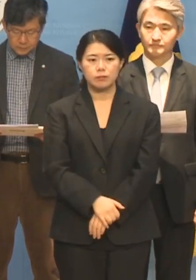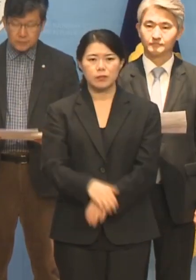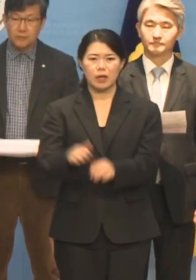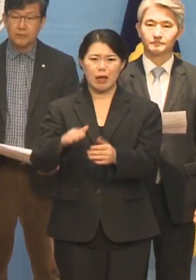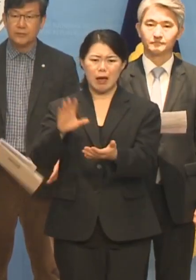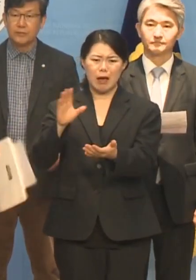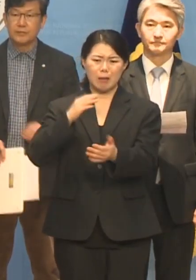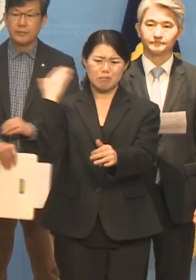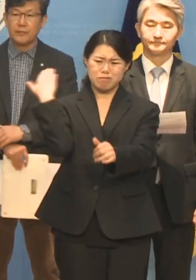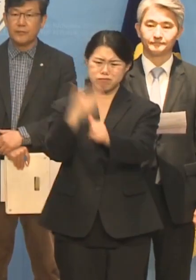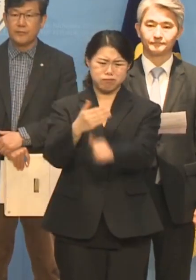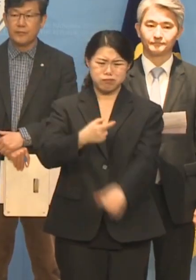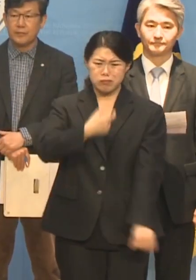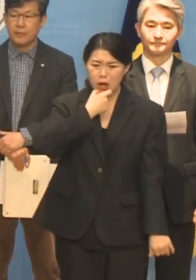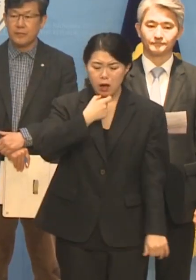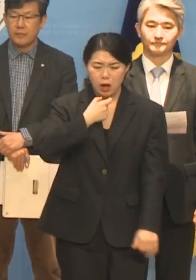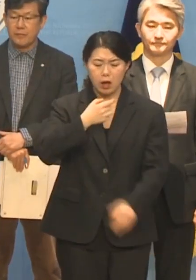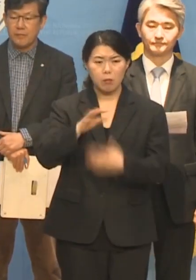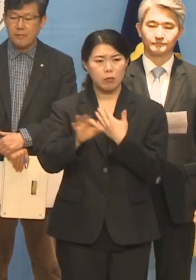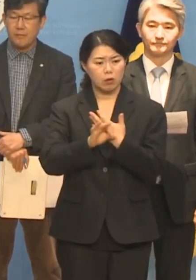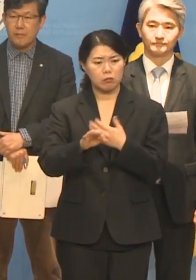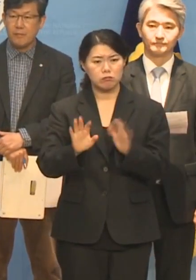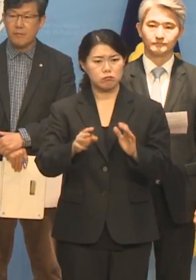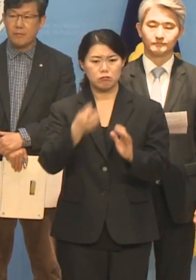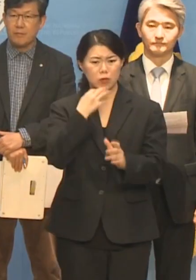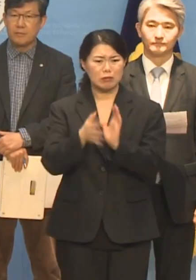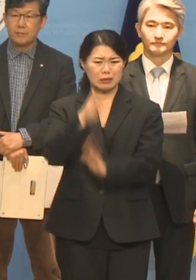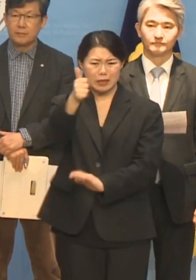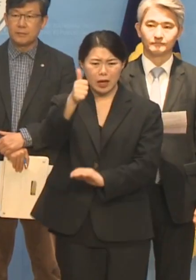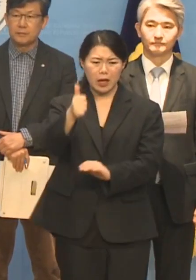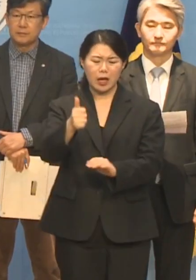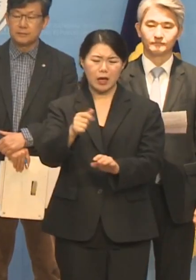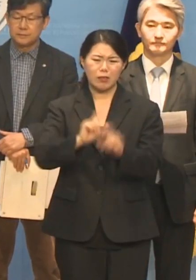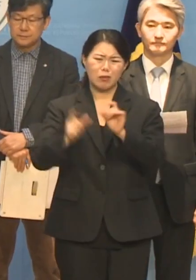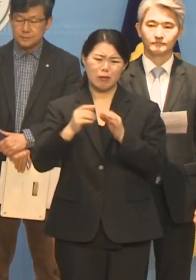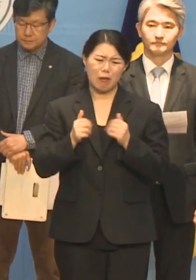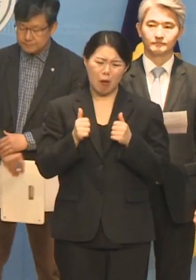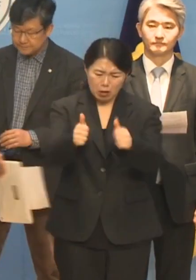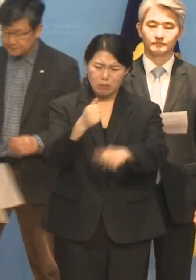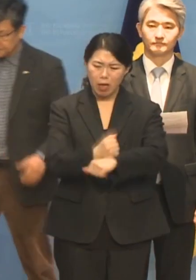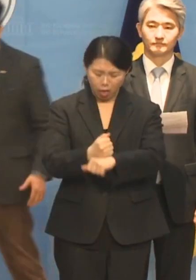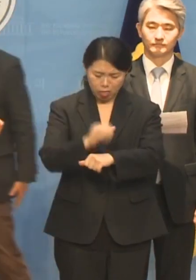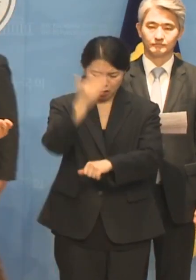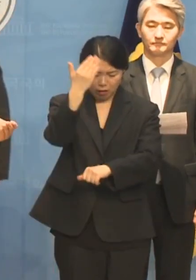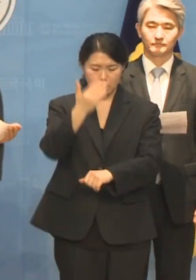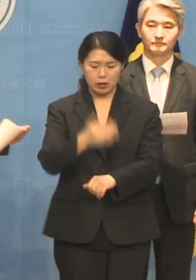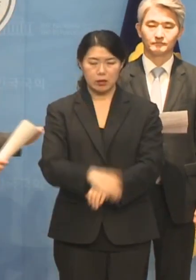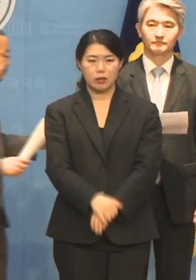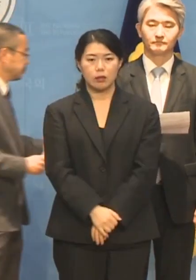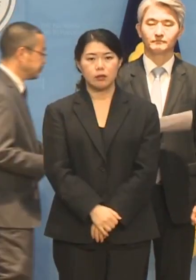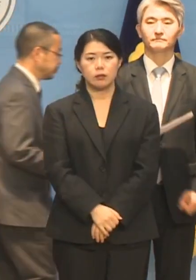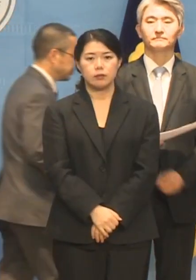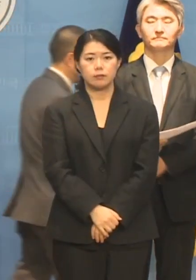쫓겨나지 않으려면 남은 임기 서울시장직이나 성실하게 수행하시기 바랍니다. 이상입니다.